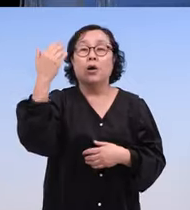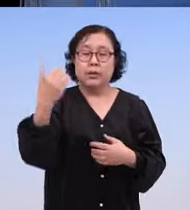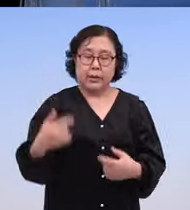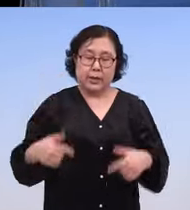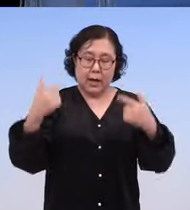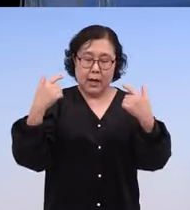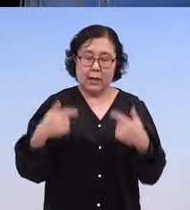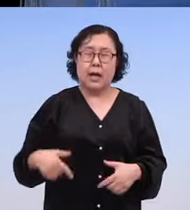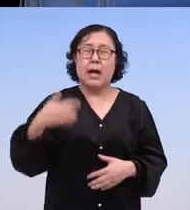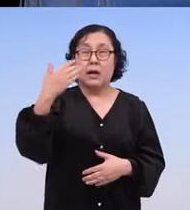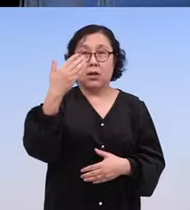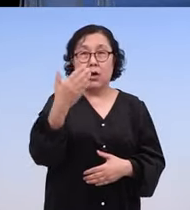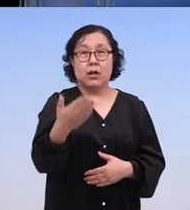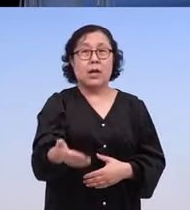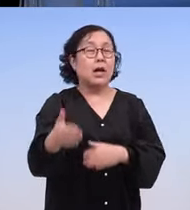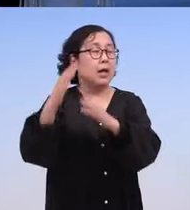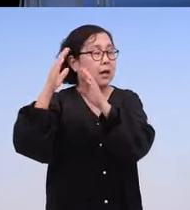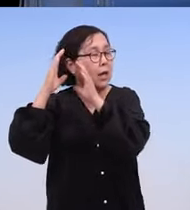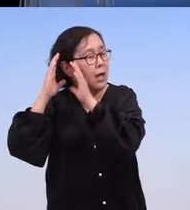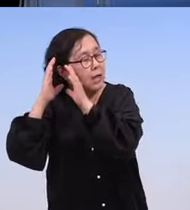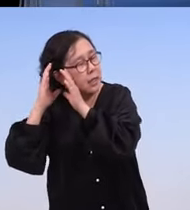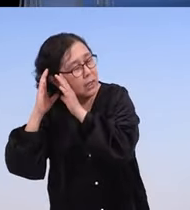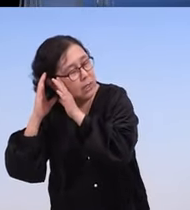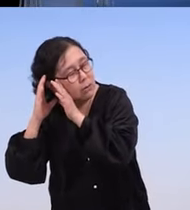언제나 너에게 기울이시니